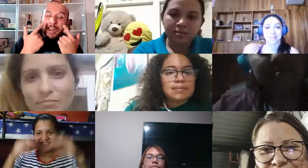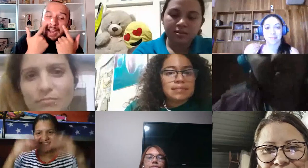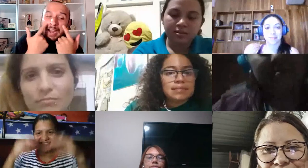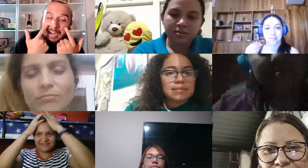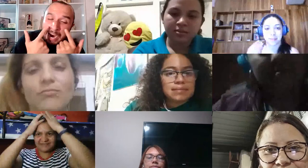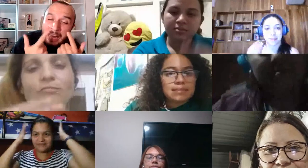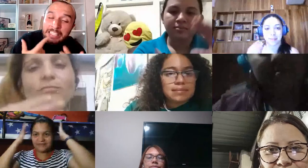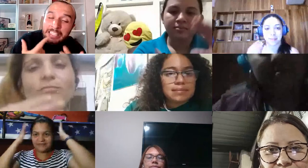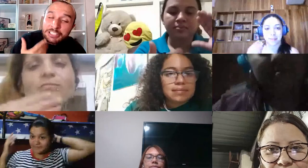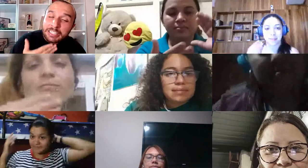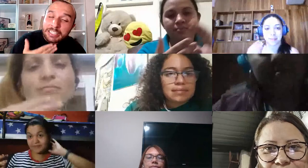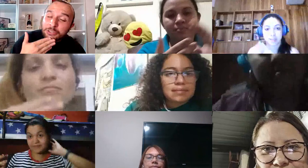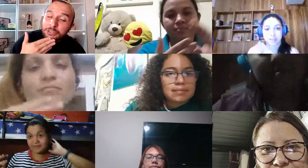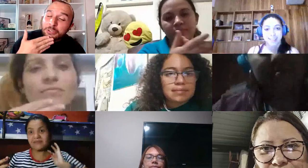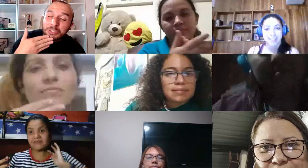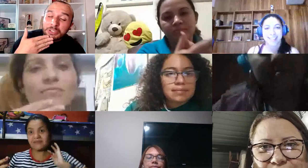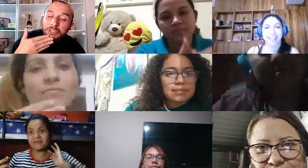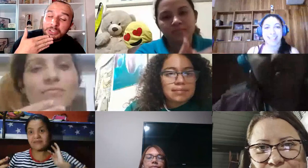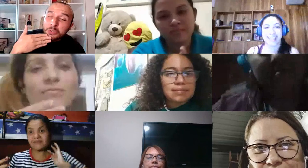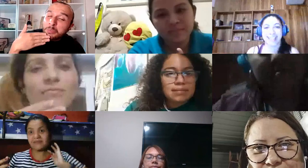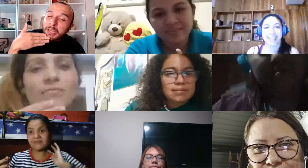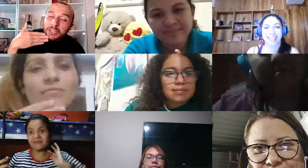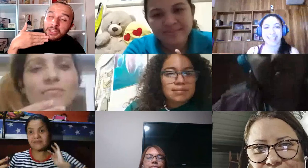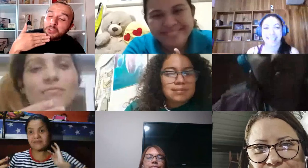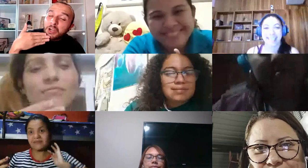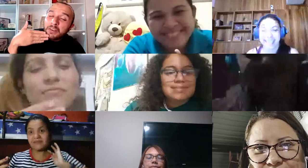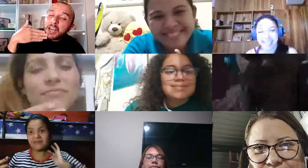vean la cara de chinito, de que estoy durmiendo todavía.